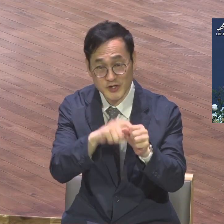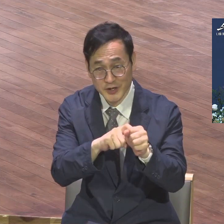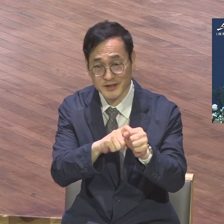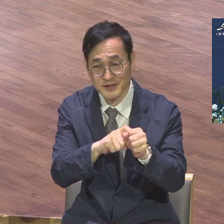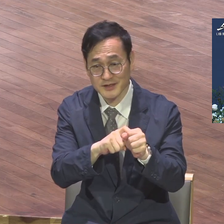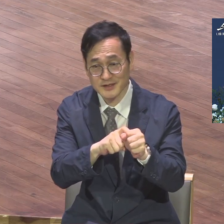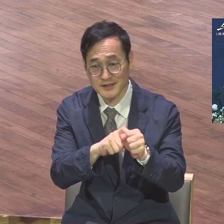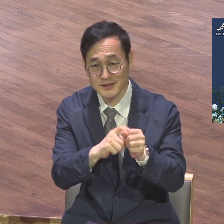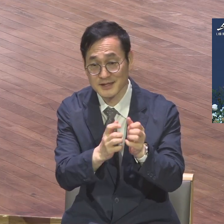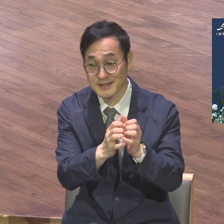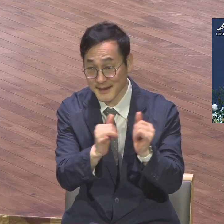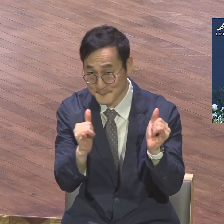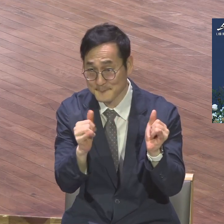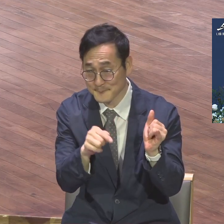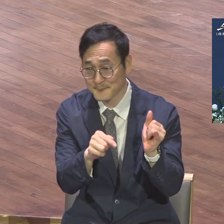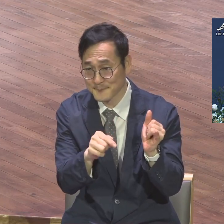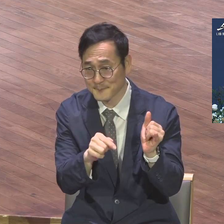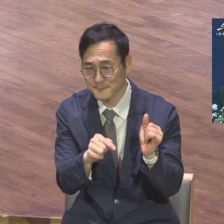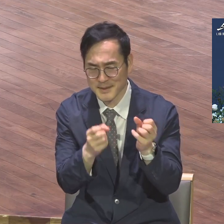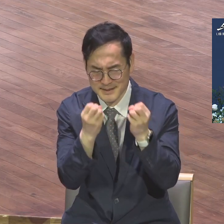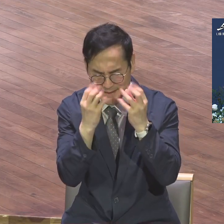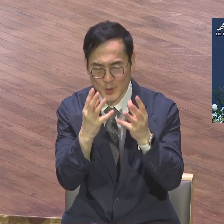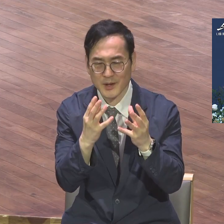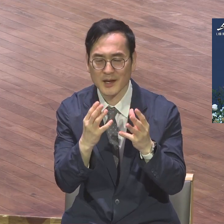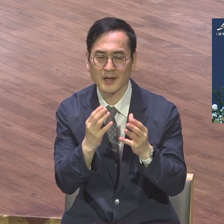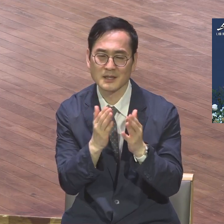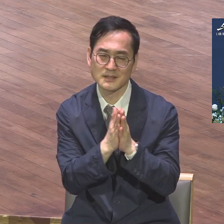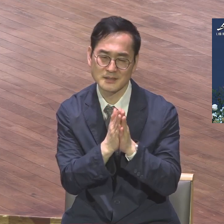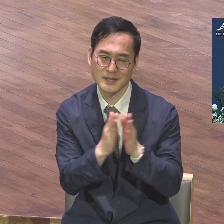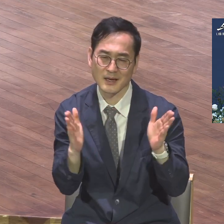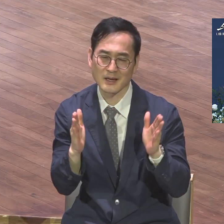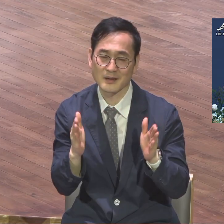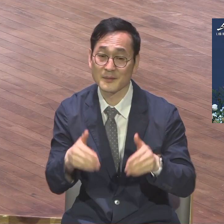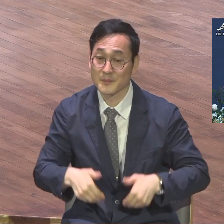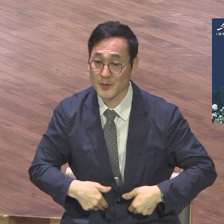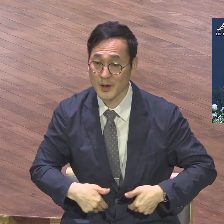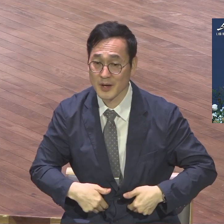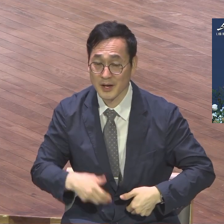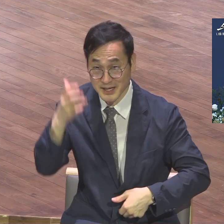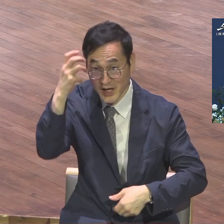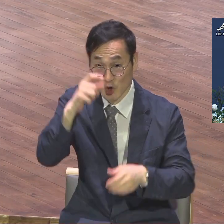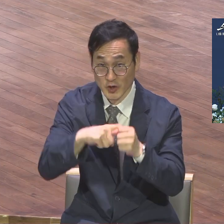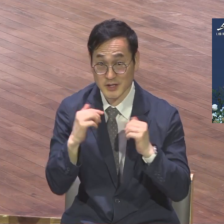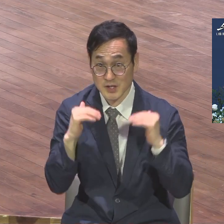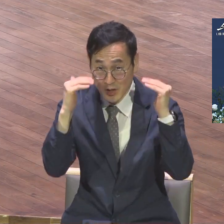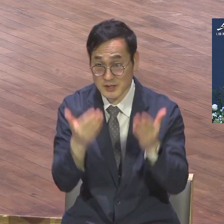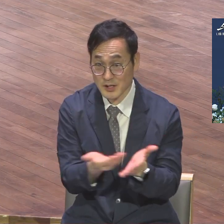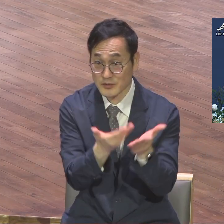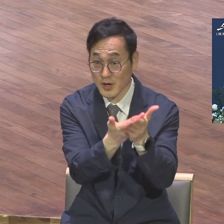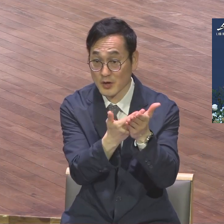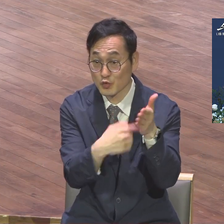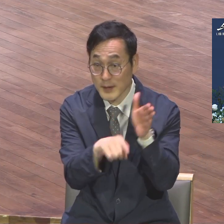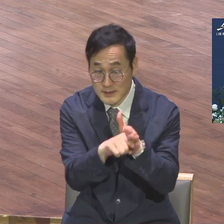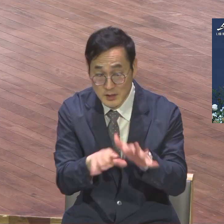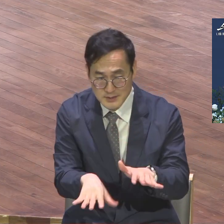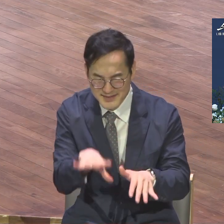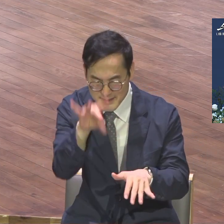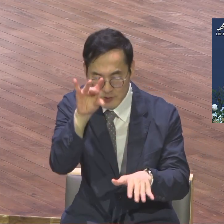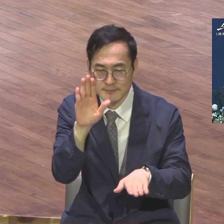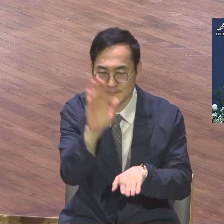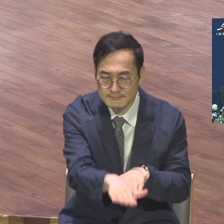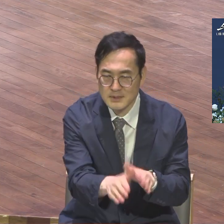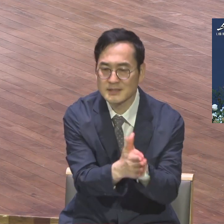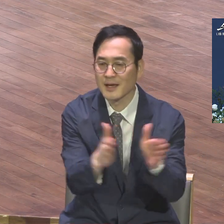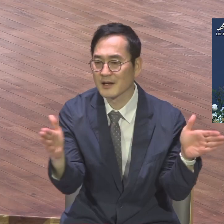된다. 한마디로 말하면 영적 성장하는 삶을 이루라. 새로운